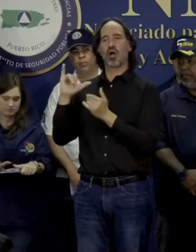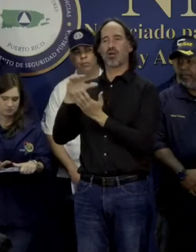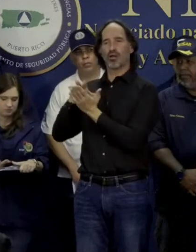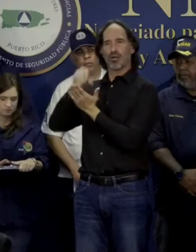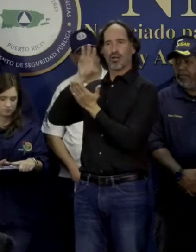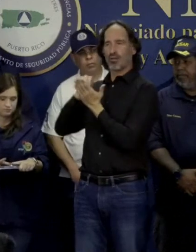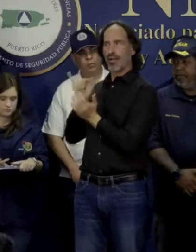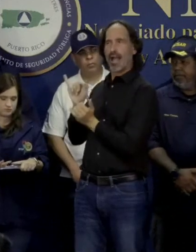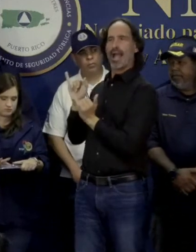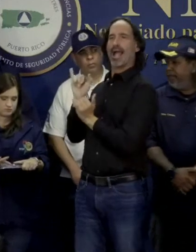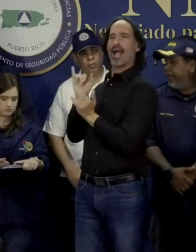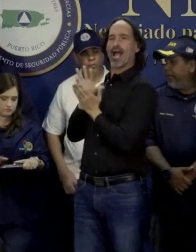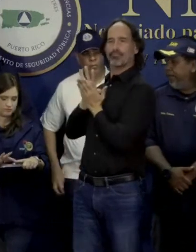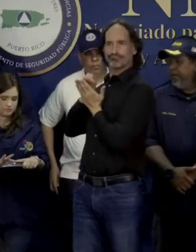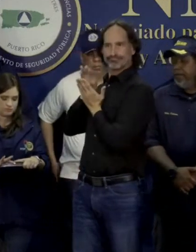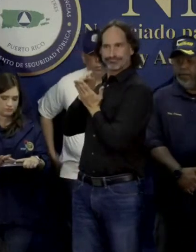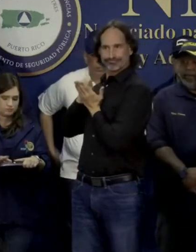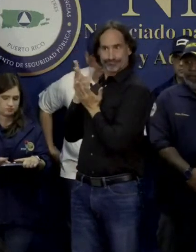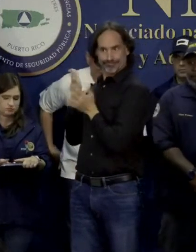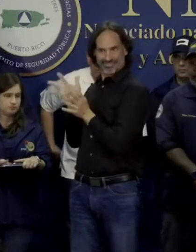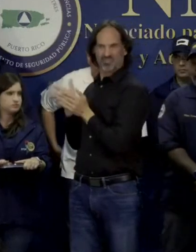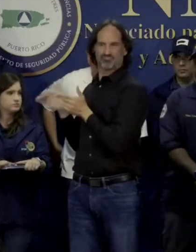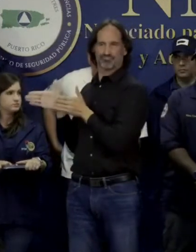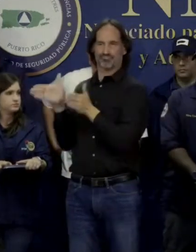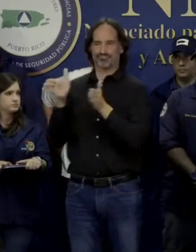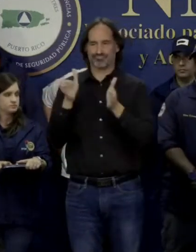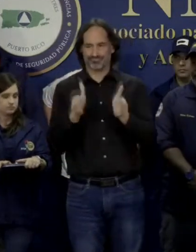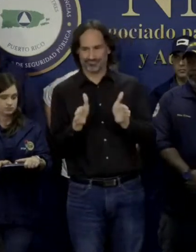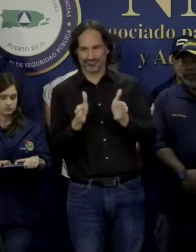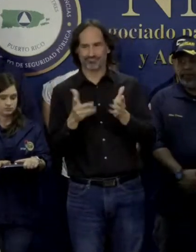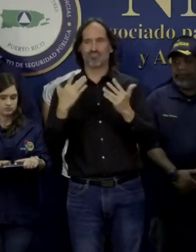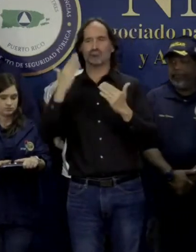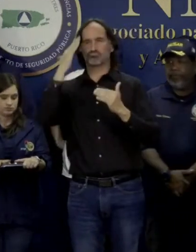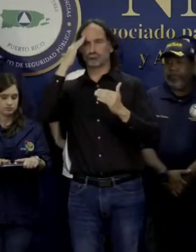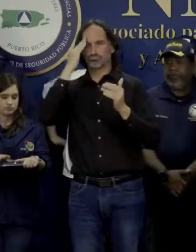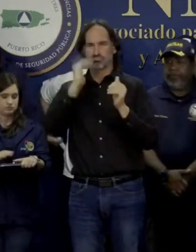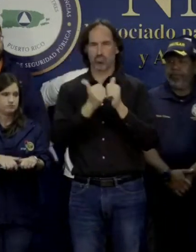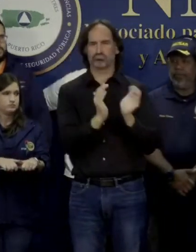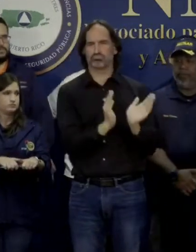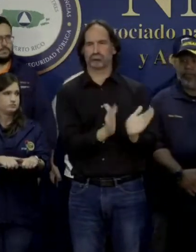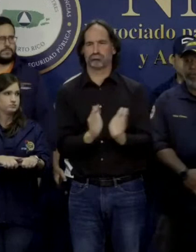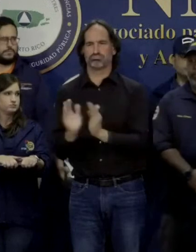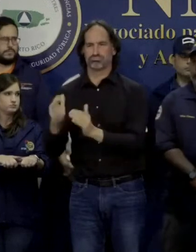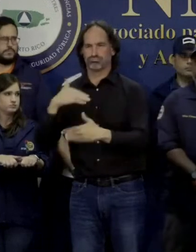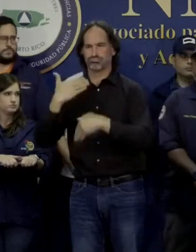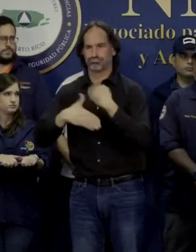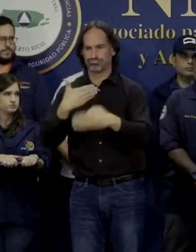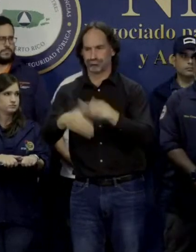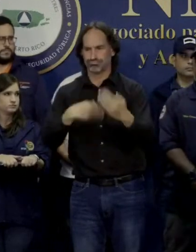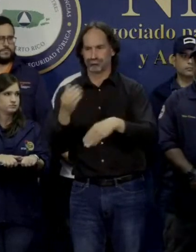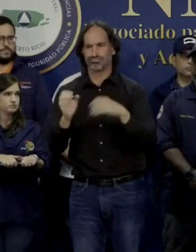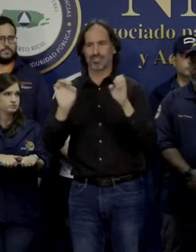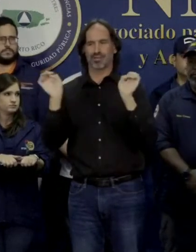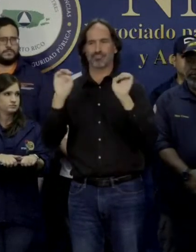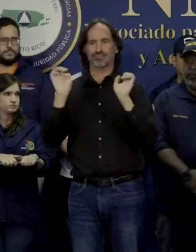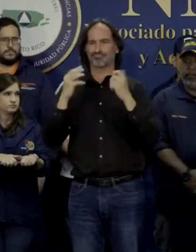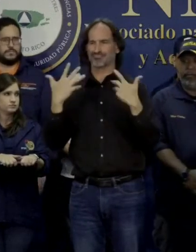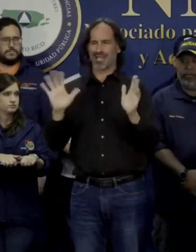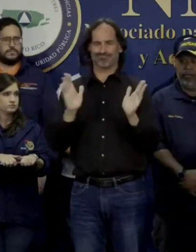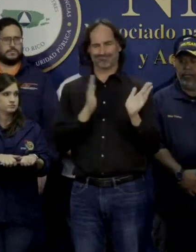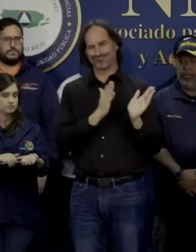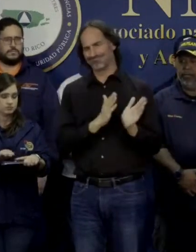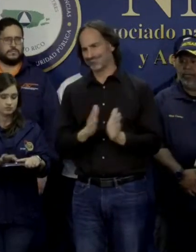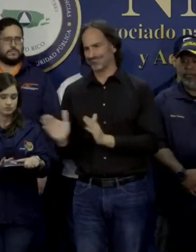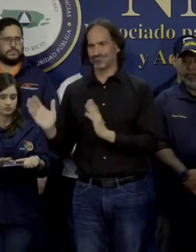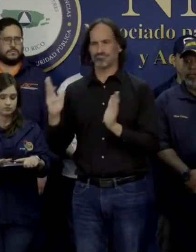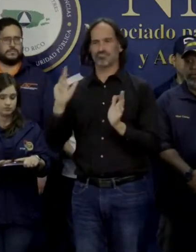el equipo de respuesta, el equipo que atiende el manejo de las emergencias en Puerto Rico a todos los niveles, gobierno central,